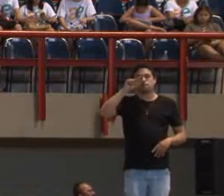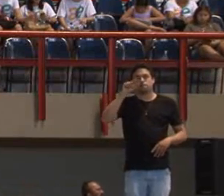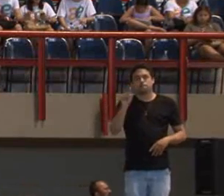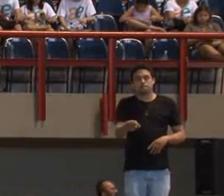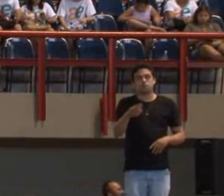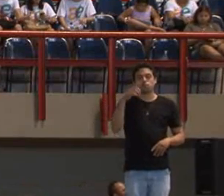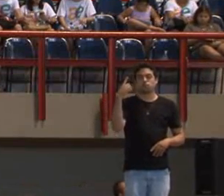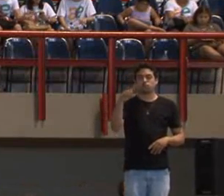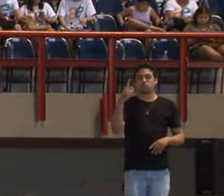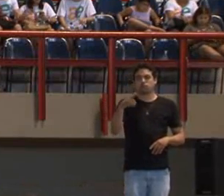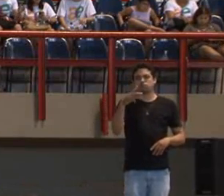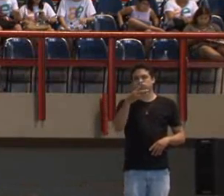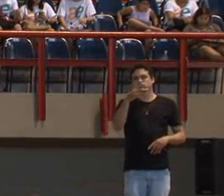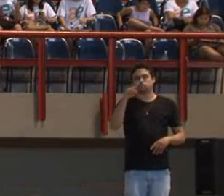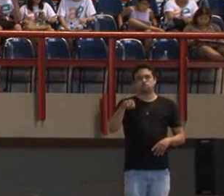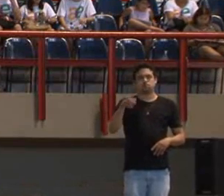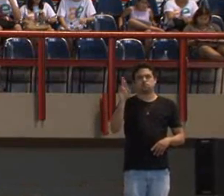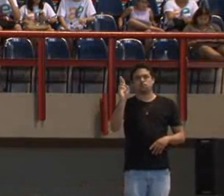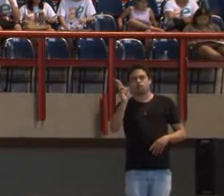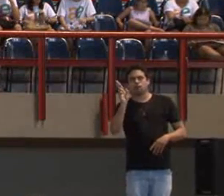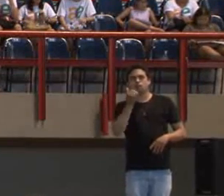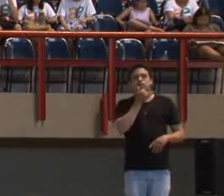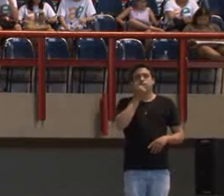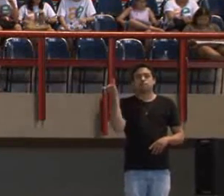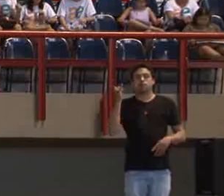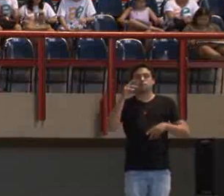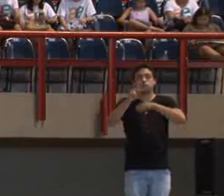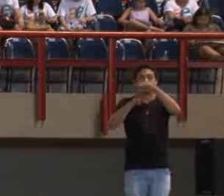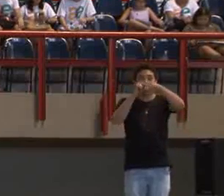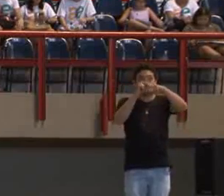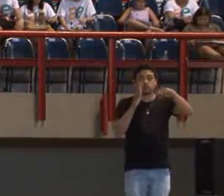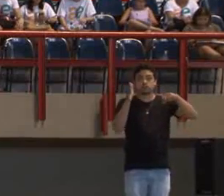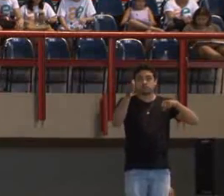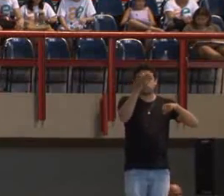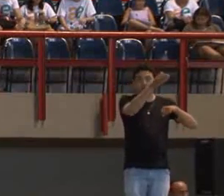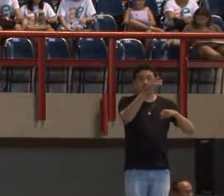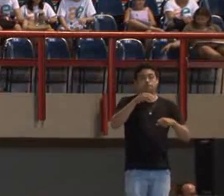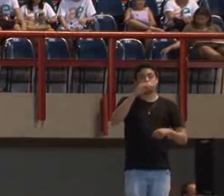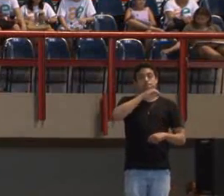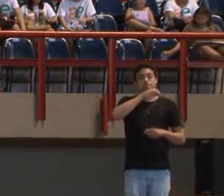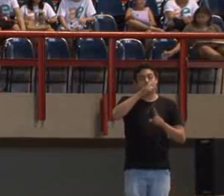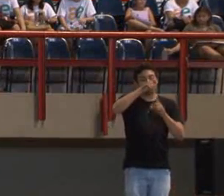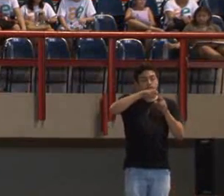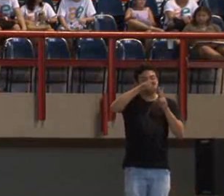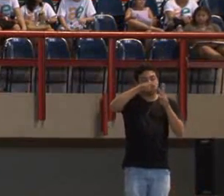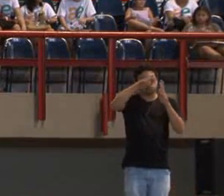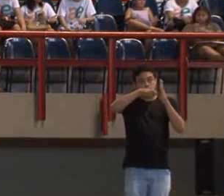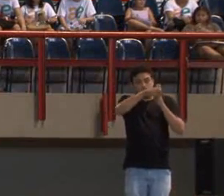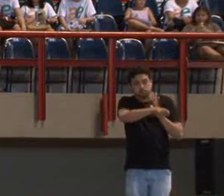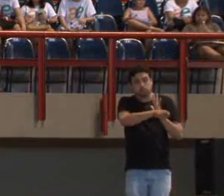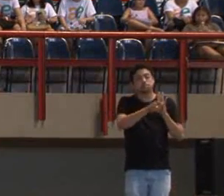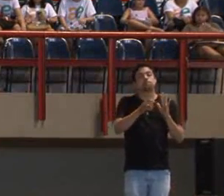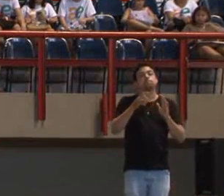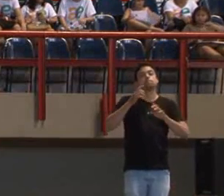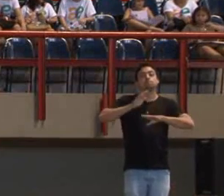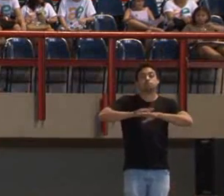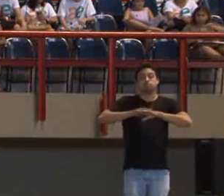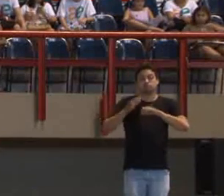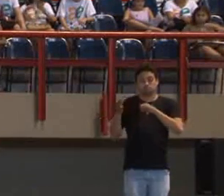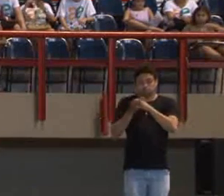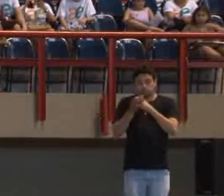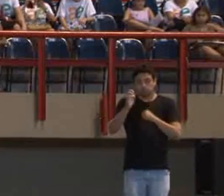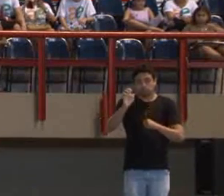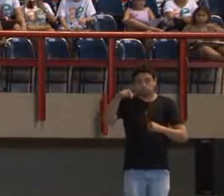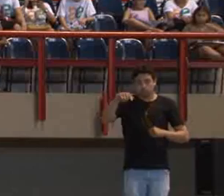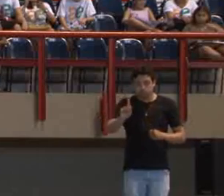mil dólares ou reais, dependendo do local para onde você for, mensais, para estudantes de engenharia